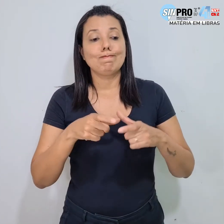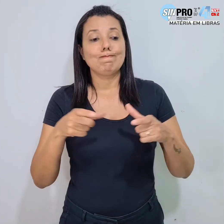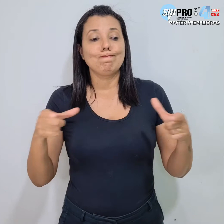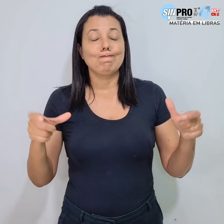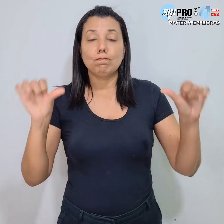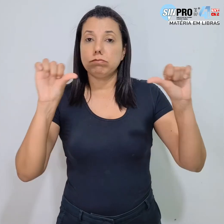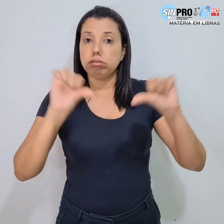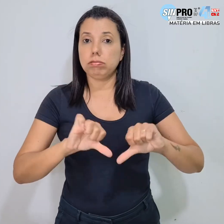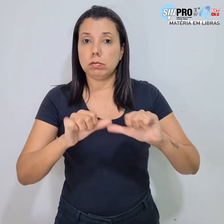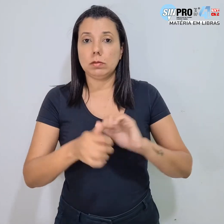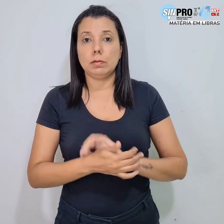serão gigantescos.